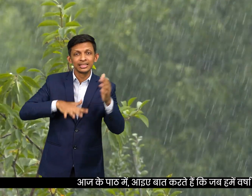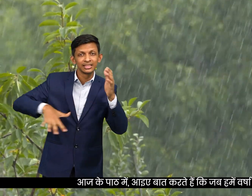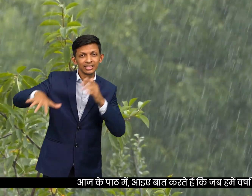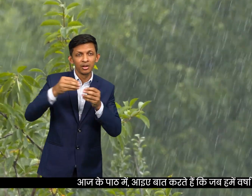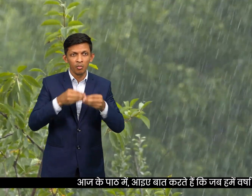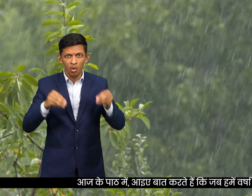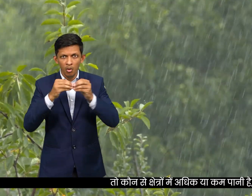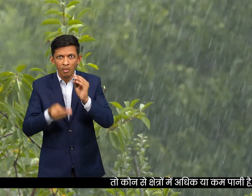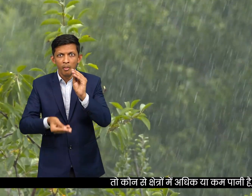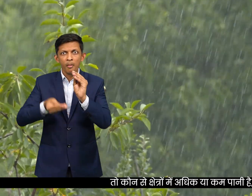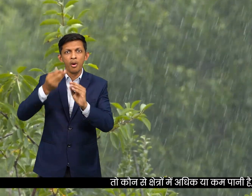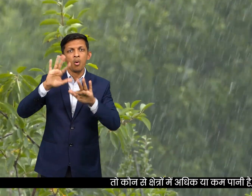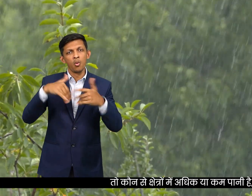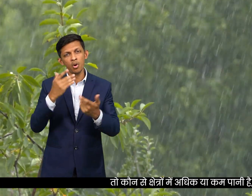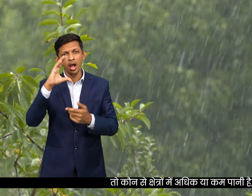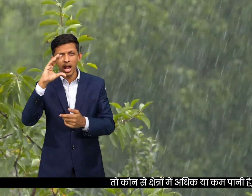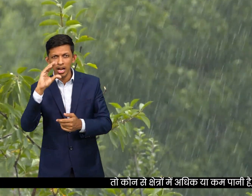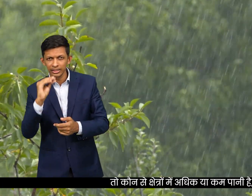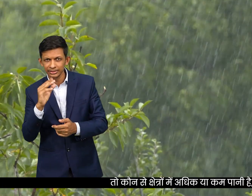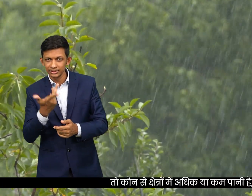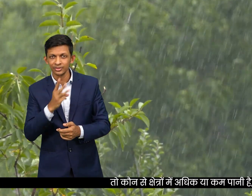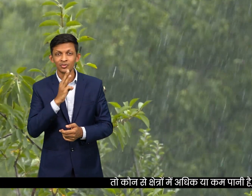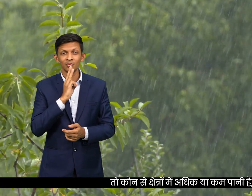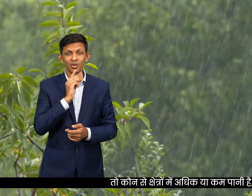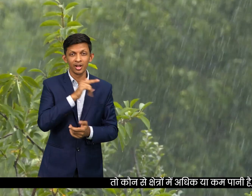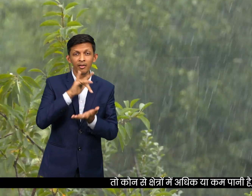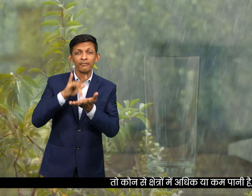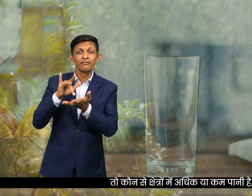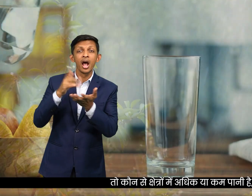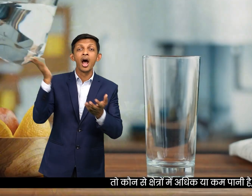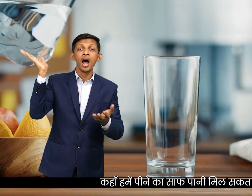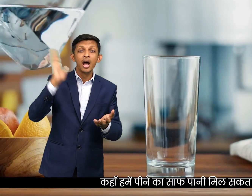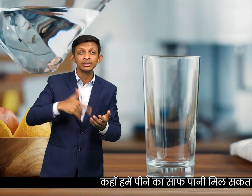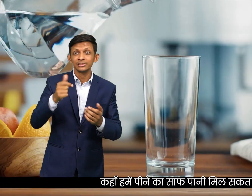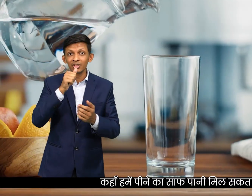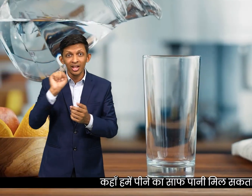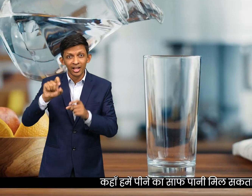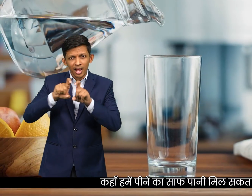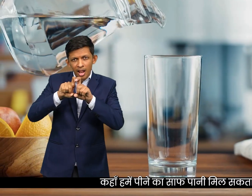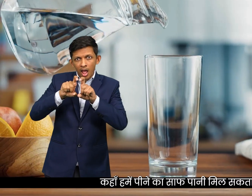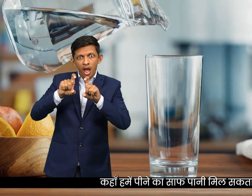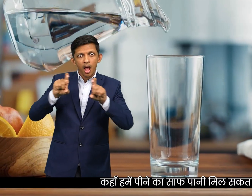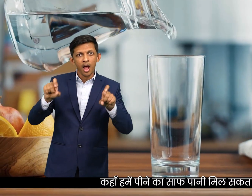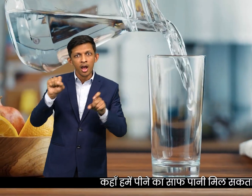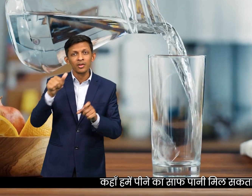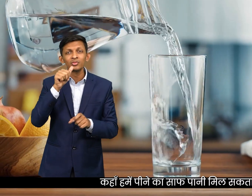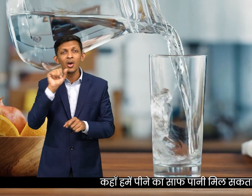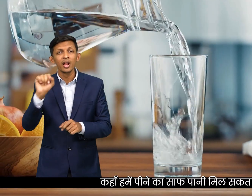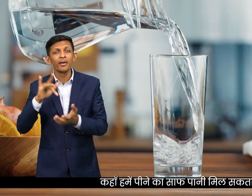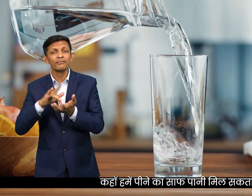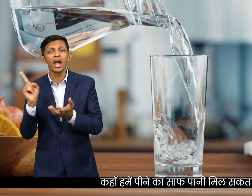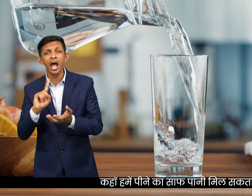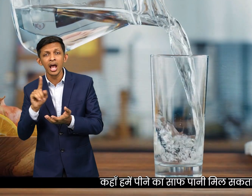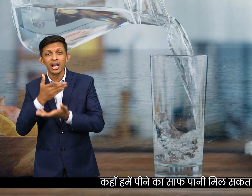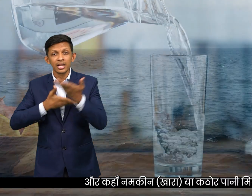हमें वर्षा मिलती है तो कौन से क्षेत्रों में अधिक या कम पानी है, कहाँ हमें पीने का साफ पानी मिल